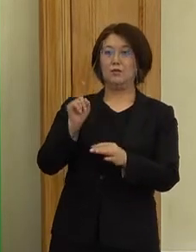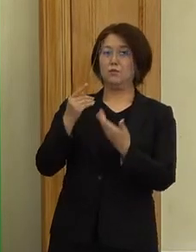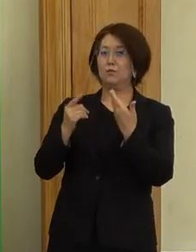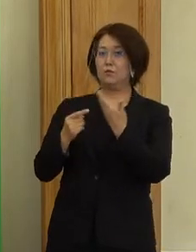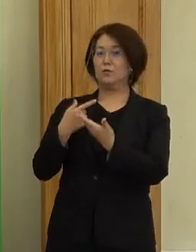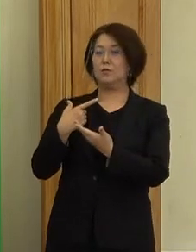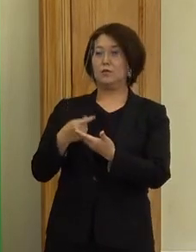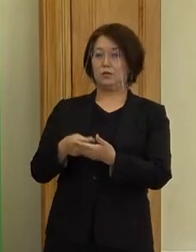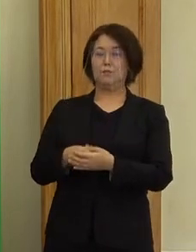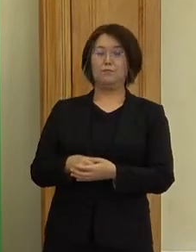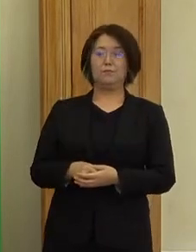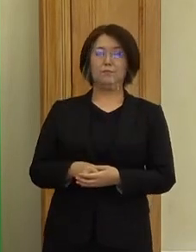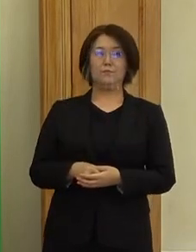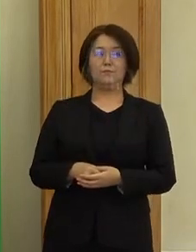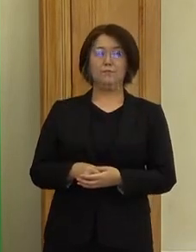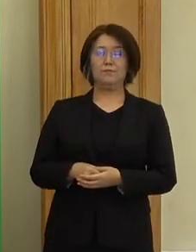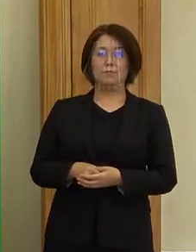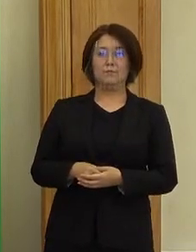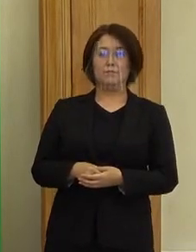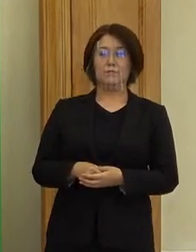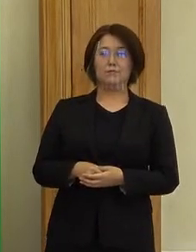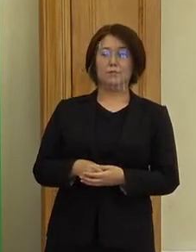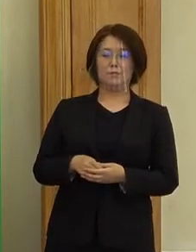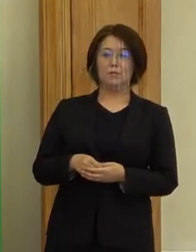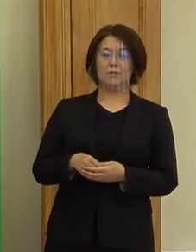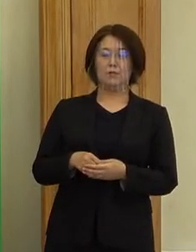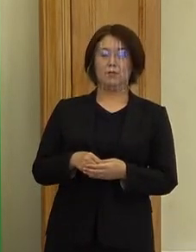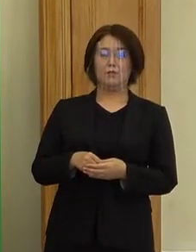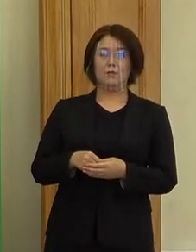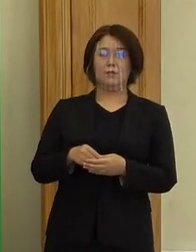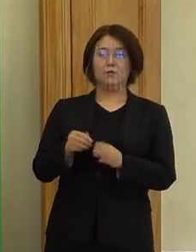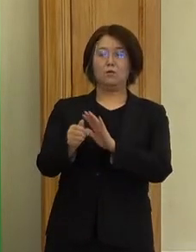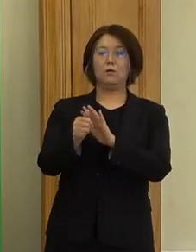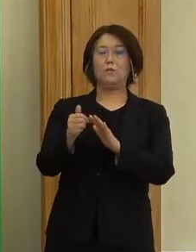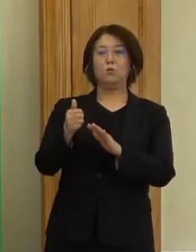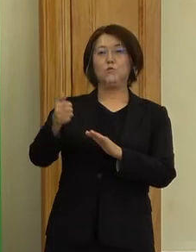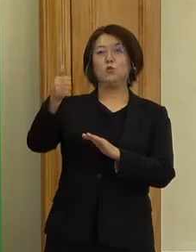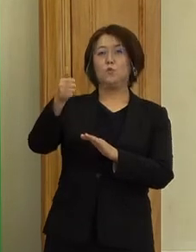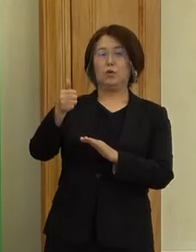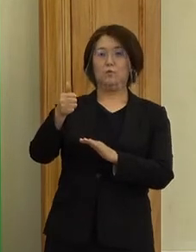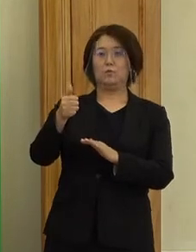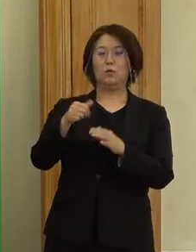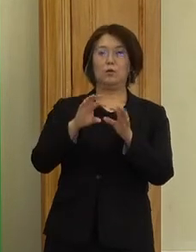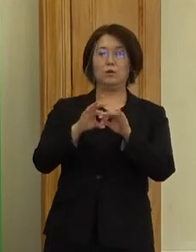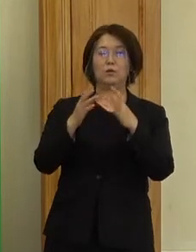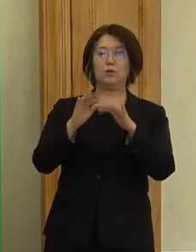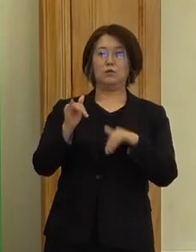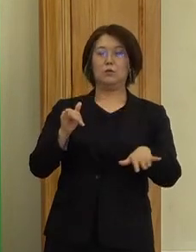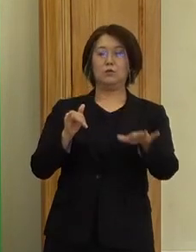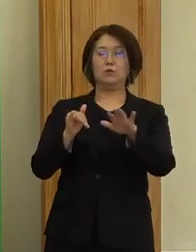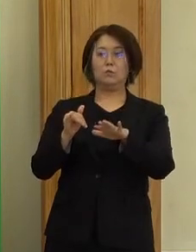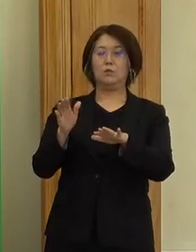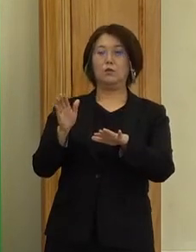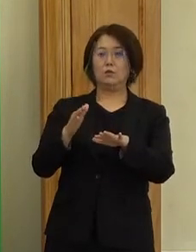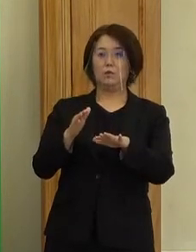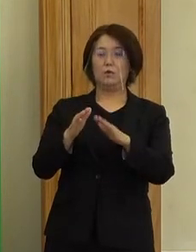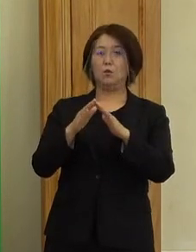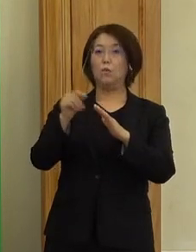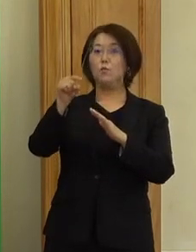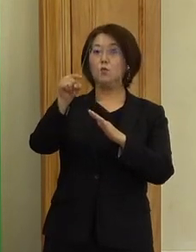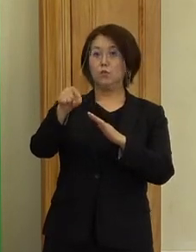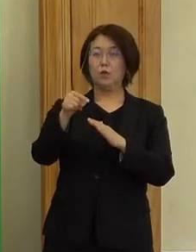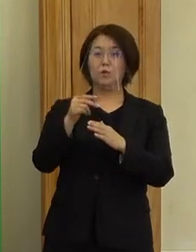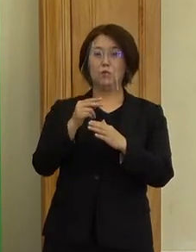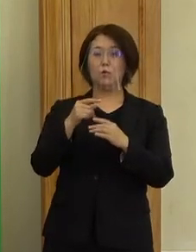来松野官房長官はじめ、政権幹部あるいは日本医師会の関係者から、屋外のマスク着